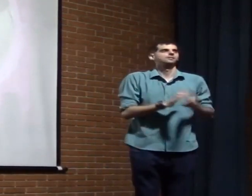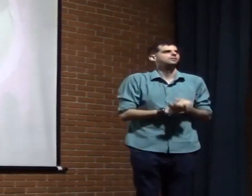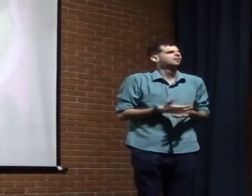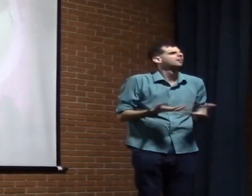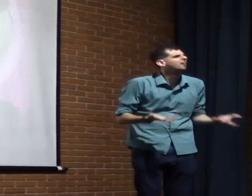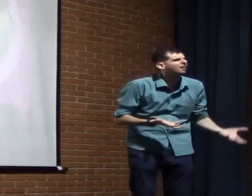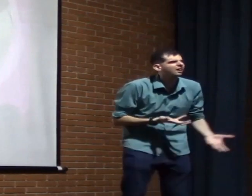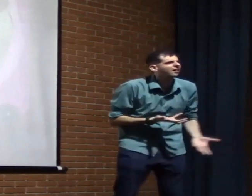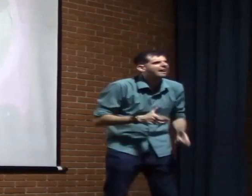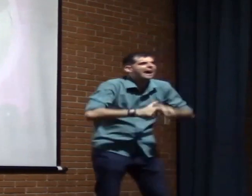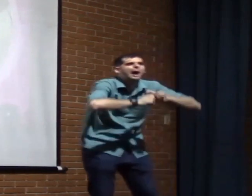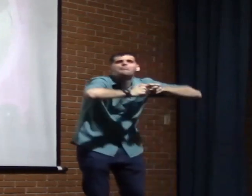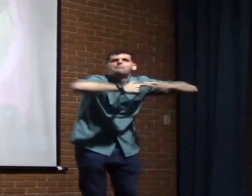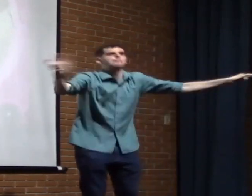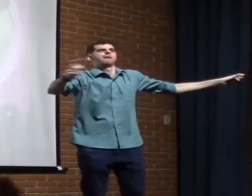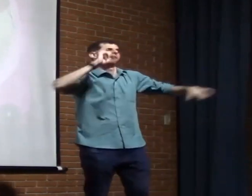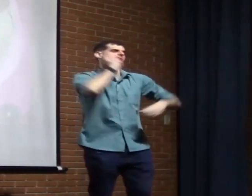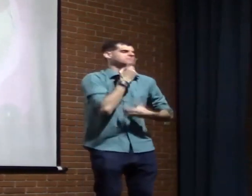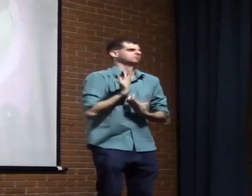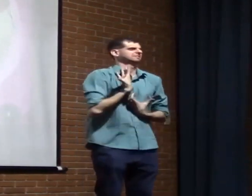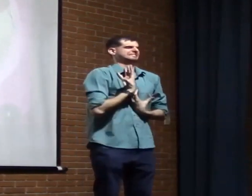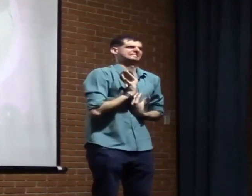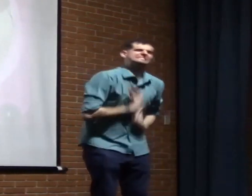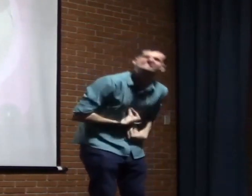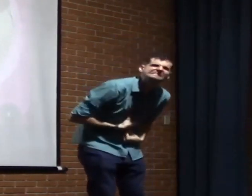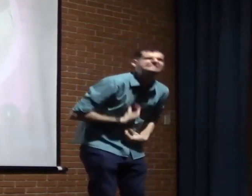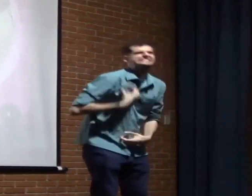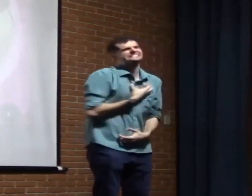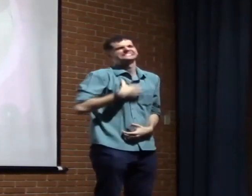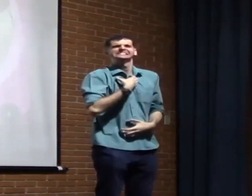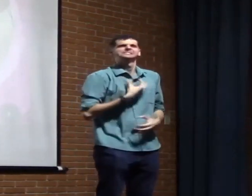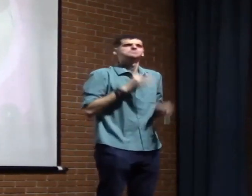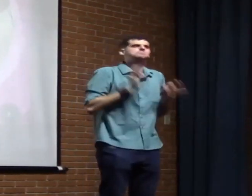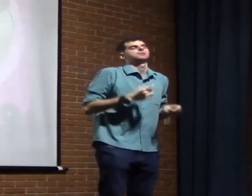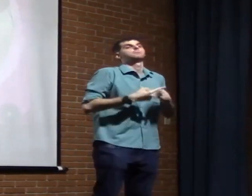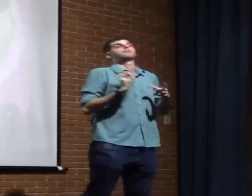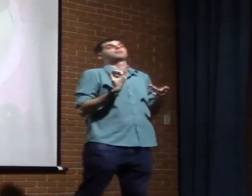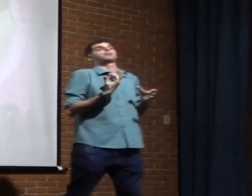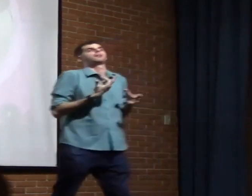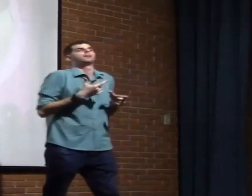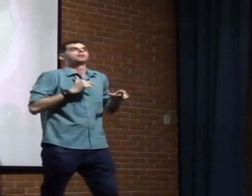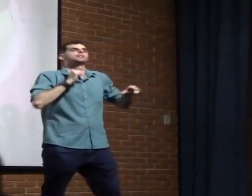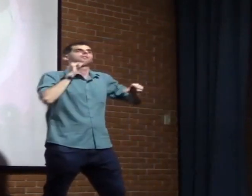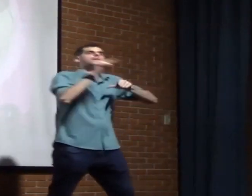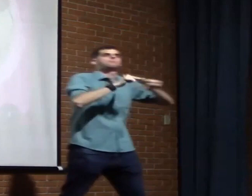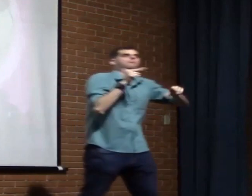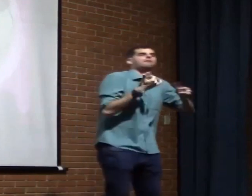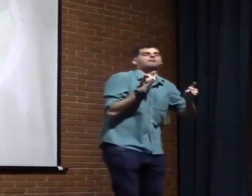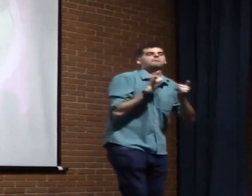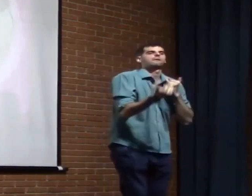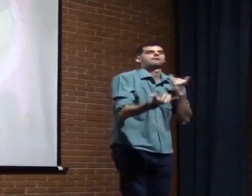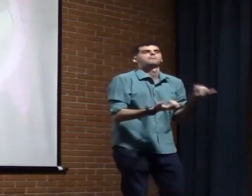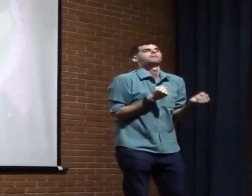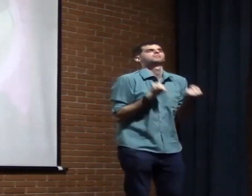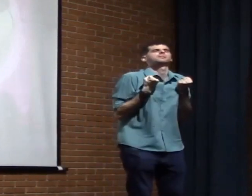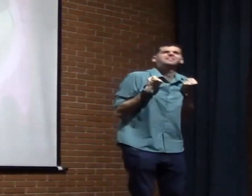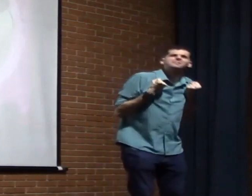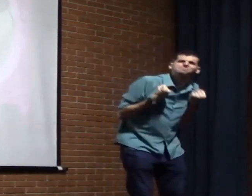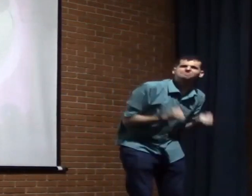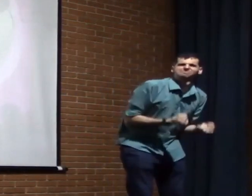não é dar espaço, não é ajudar no desenvolvimento. E aí a maioria dos surdos que estão nessa situação realmente ficam muito